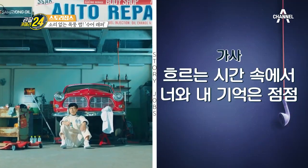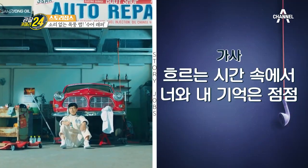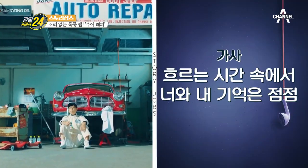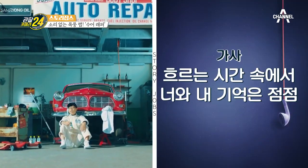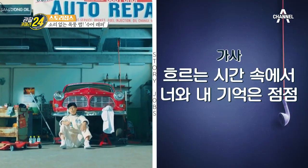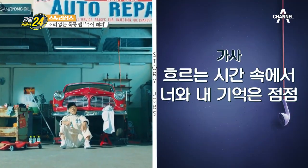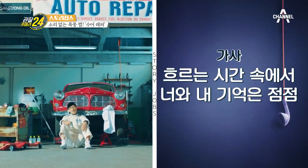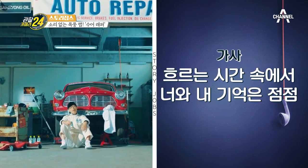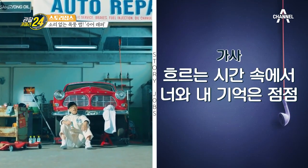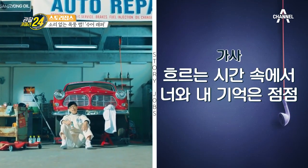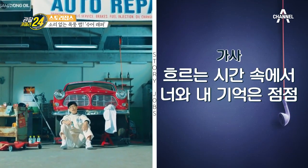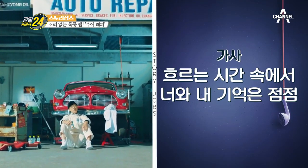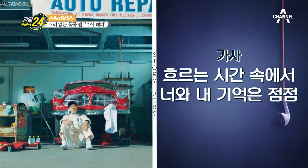더 알려 드립니다.